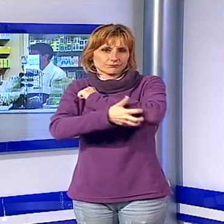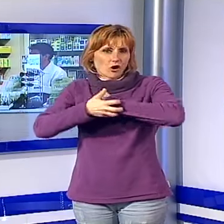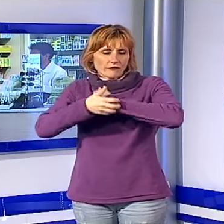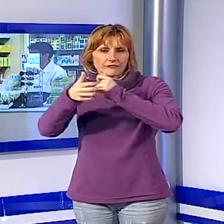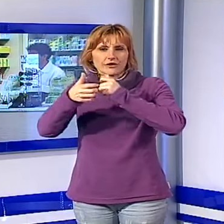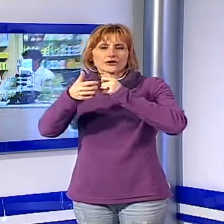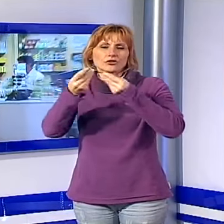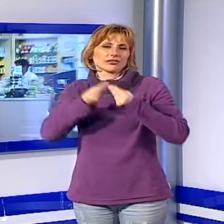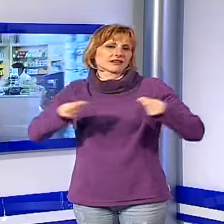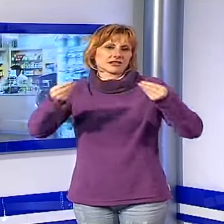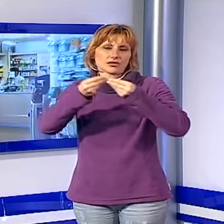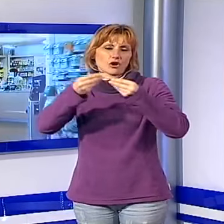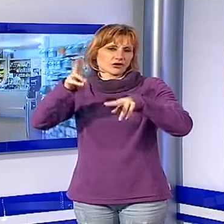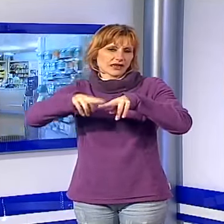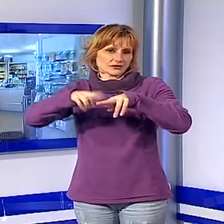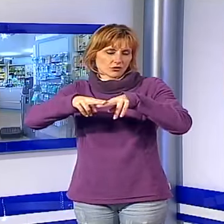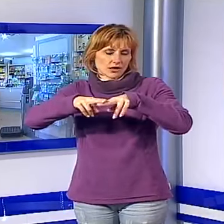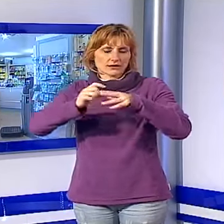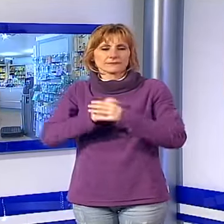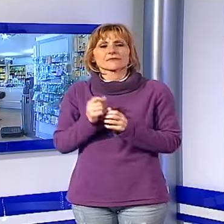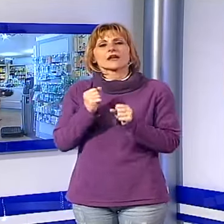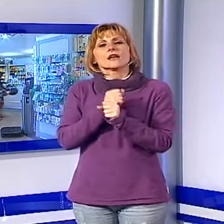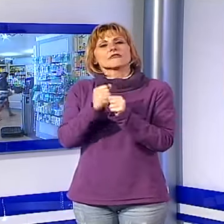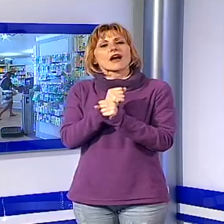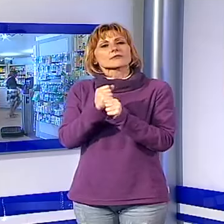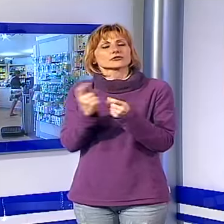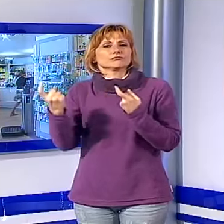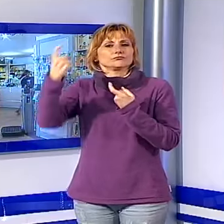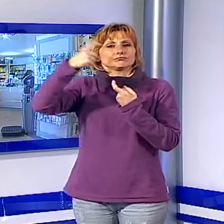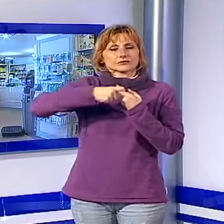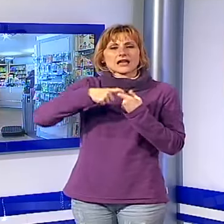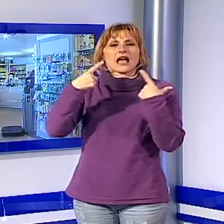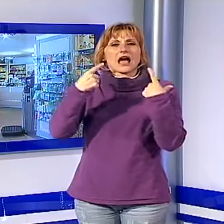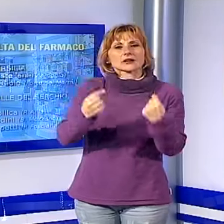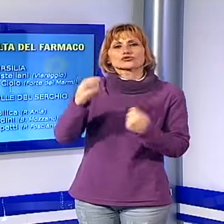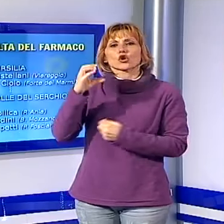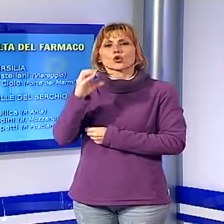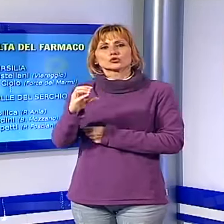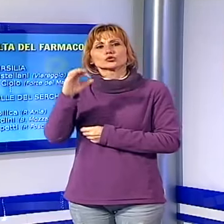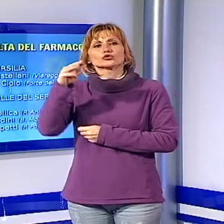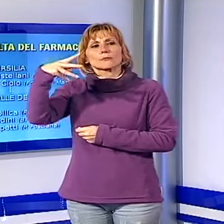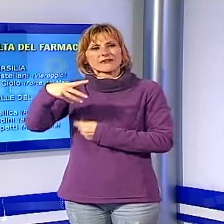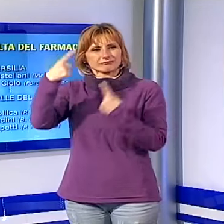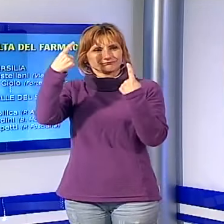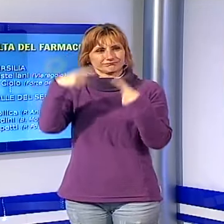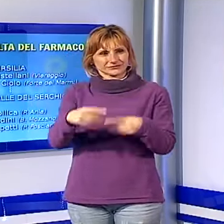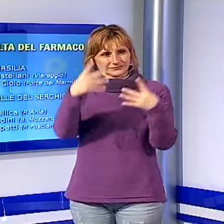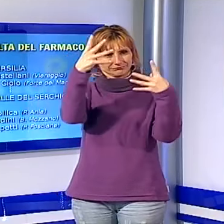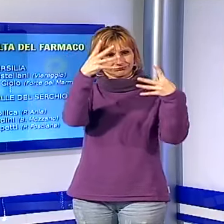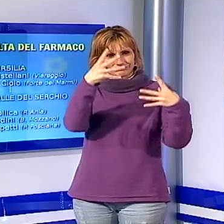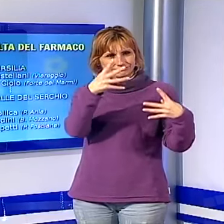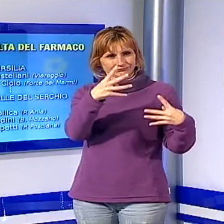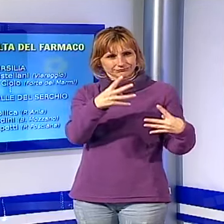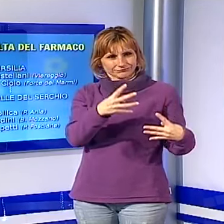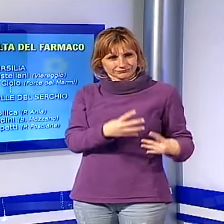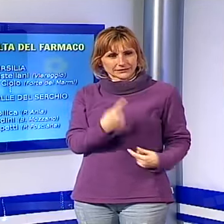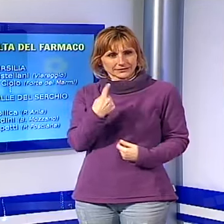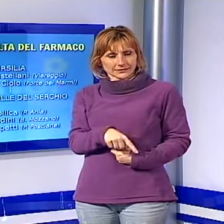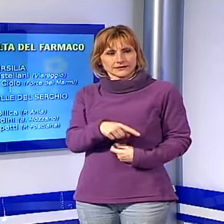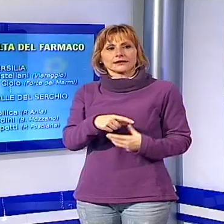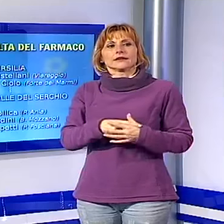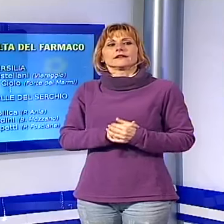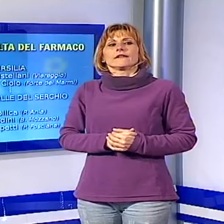il territorio nazionale. Le farmacie che hanno aderito sono la Angeli, la Contucci, la Maffei, la Novelli e la Comunale 24 Ore a Lucca,